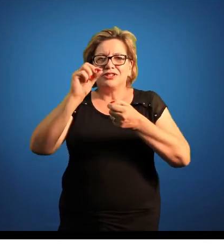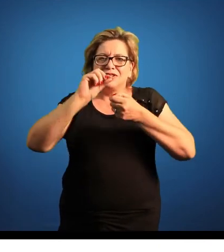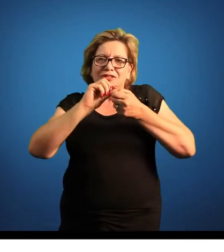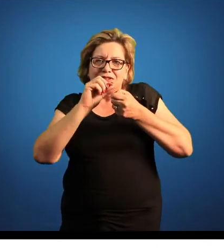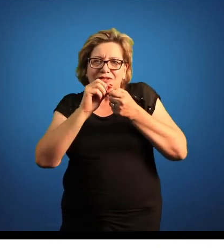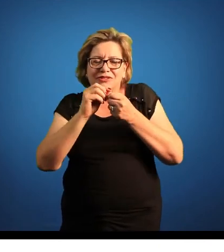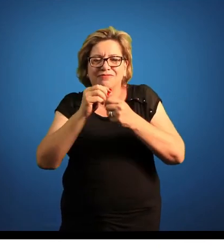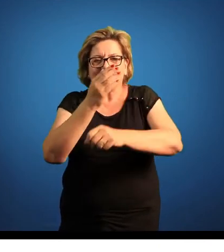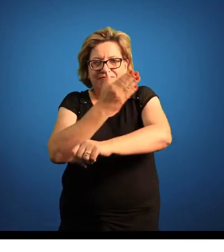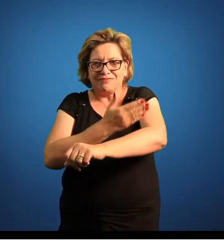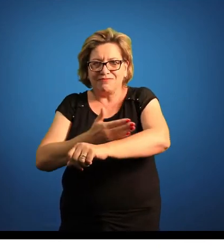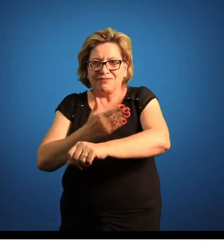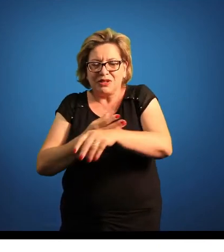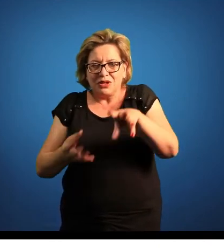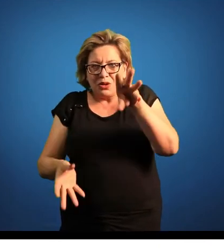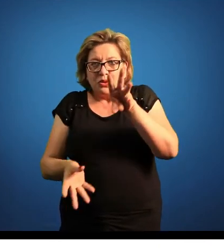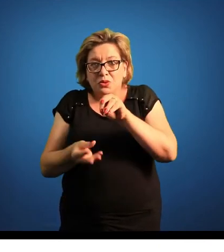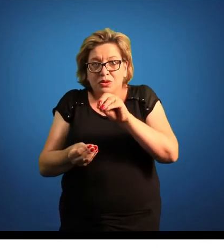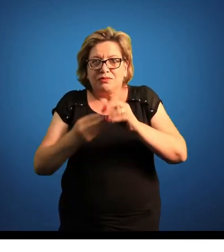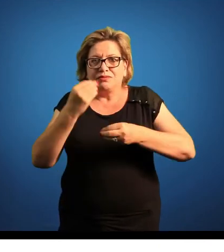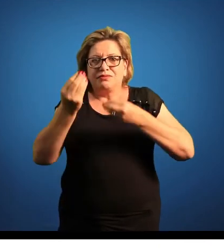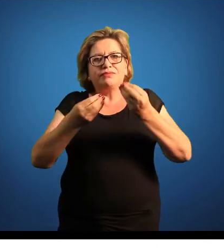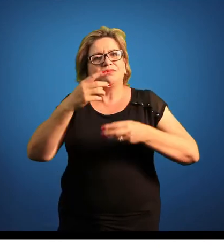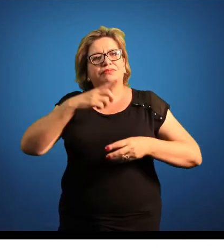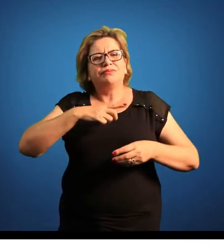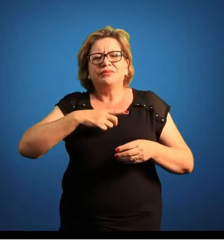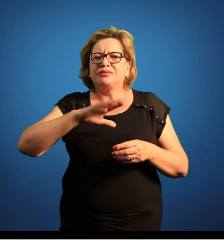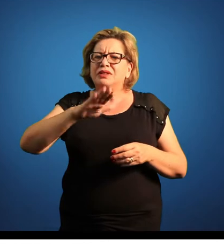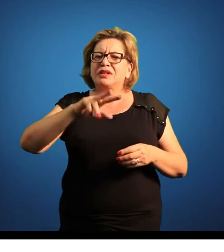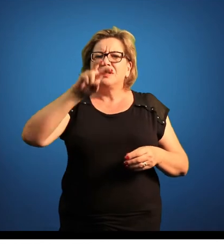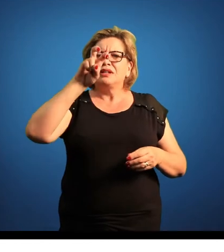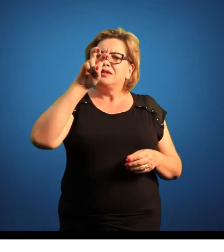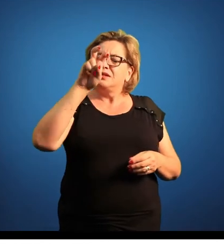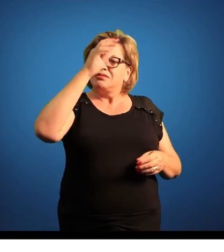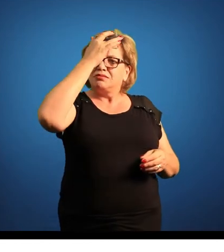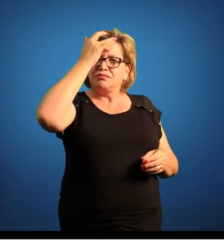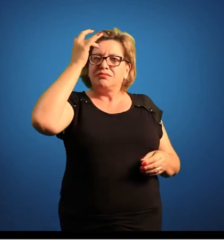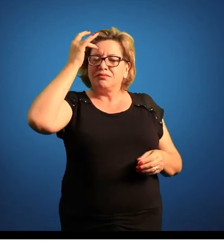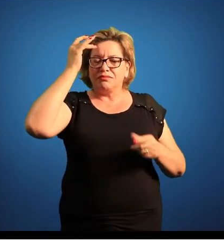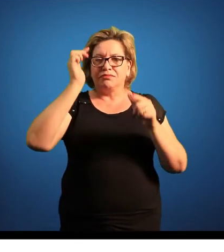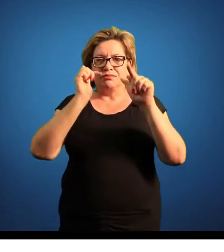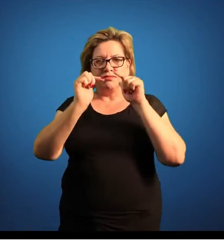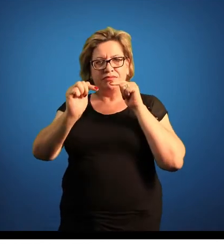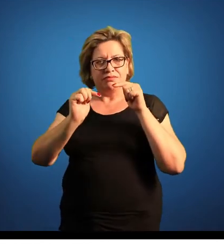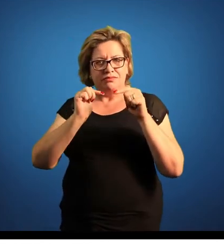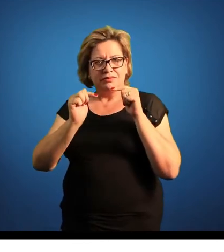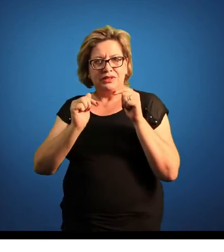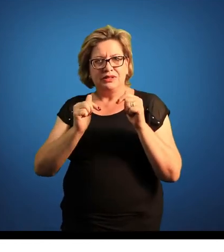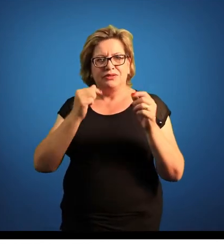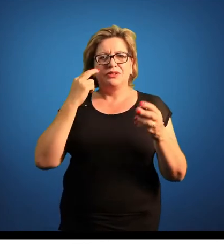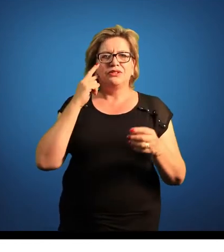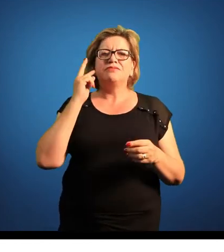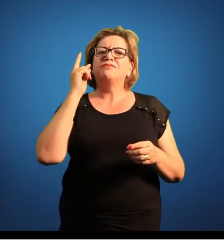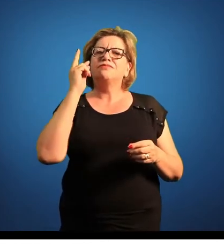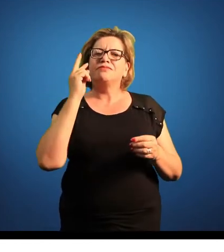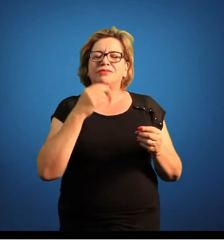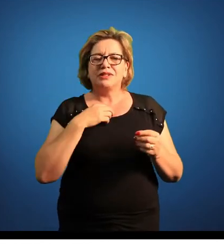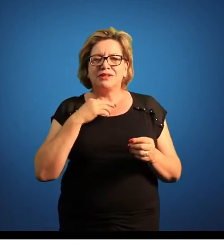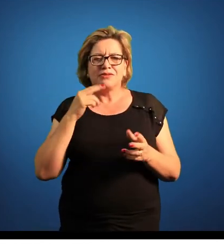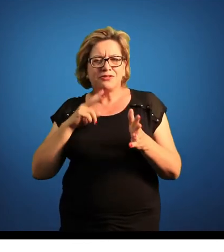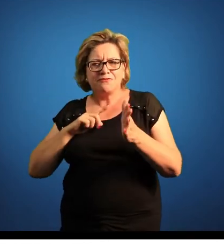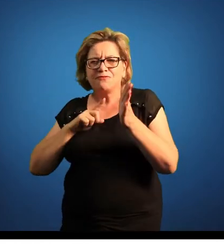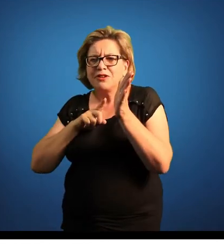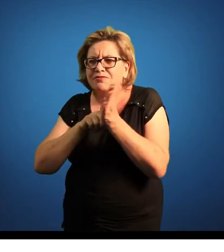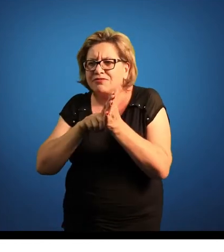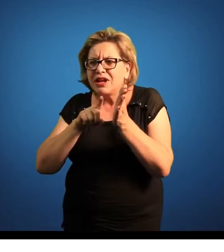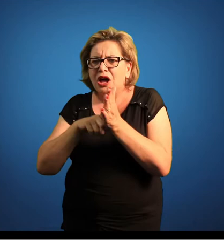para ser um pouco mais prático, não tão grande, né? Onde tem lá cinco pessoas trabalhando. Então você foi lá e viu